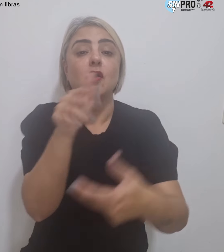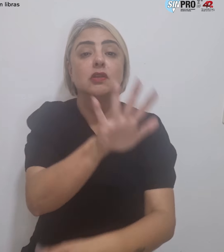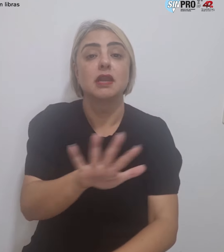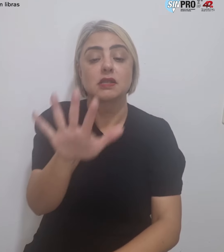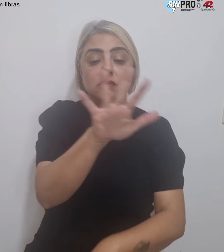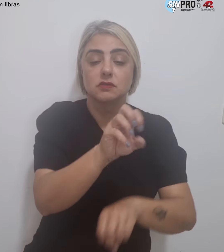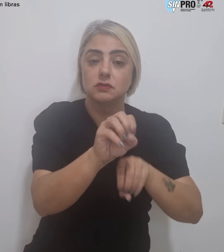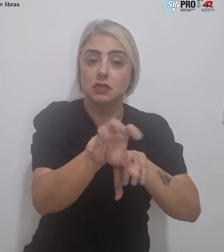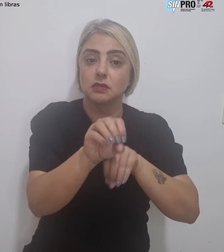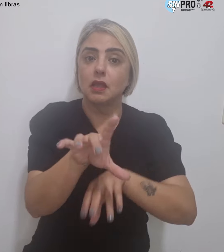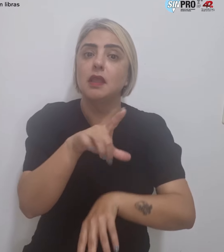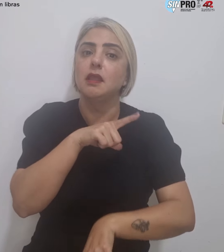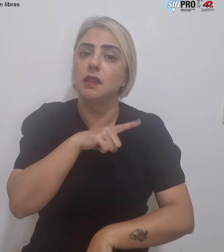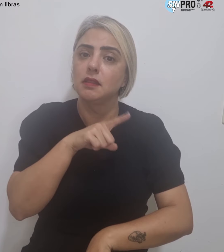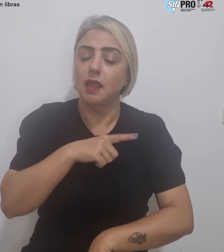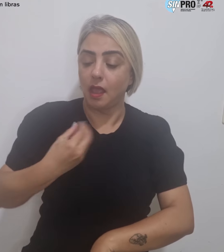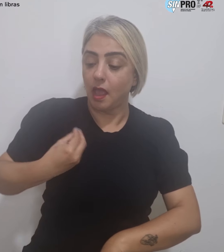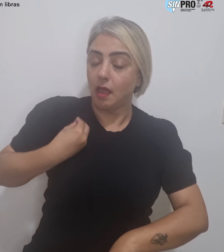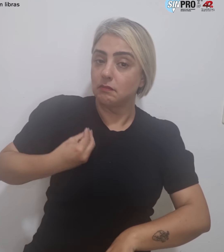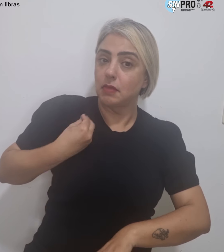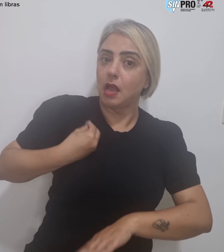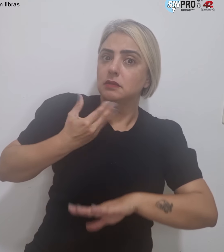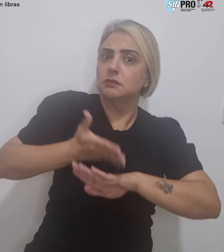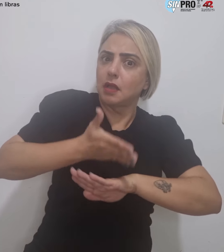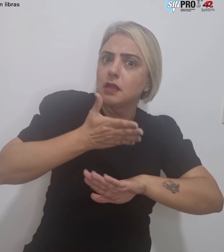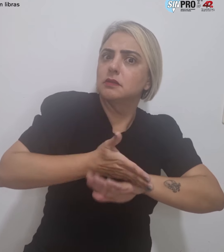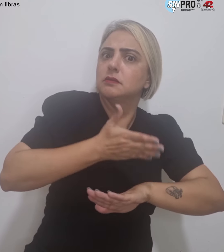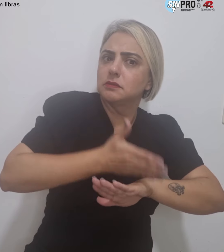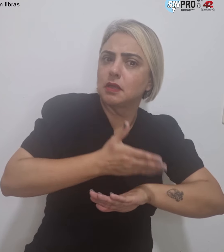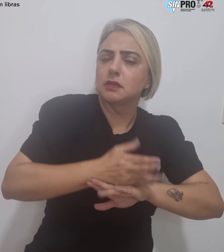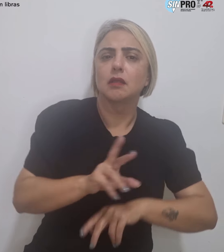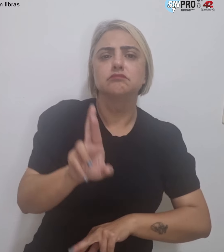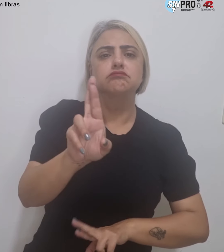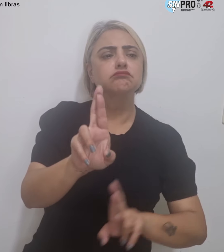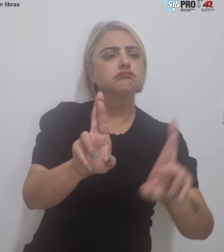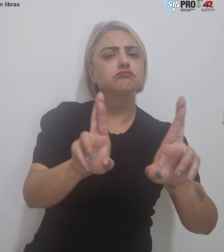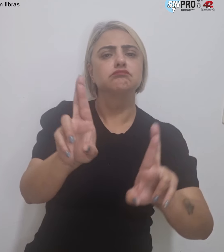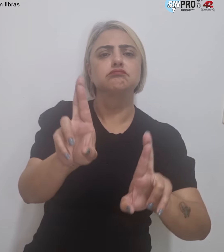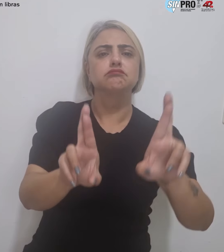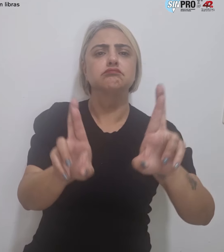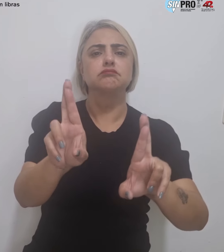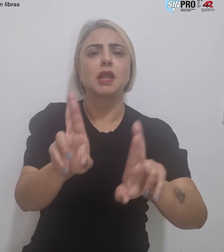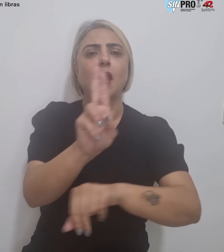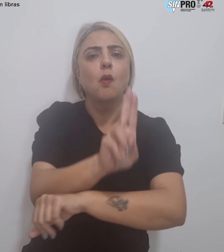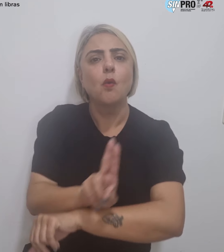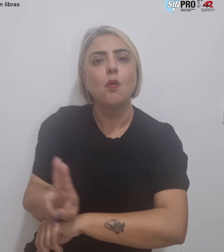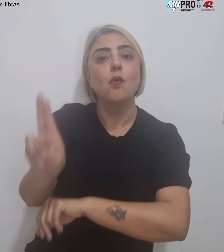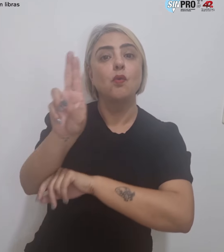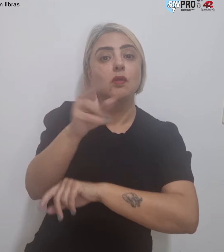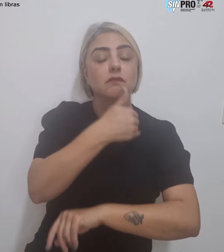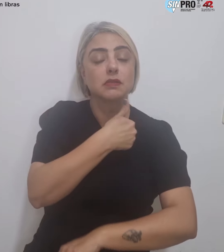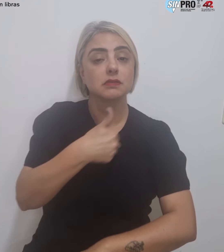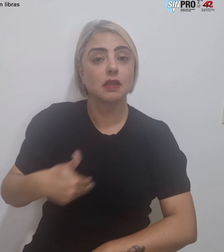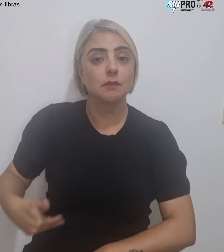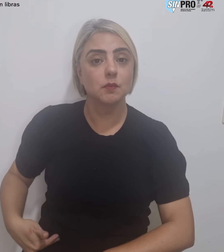e ter a participação ativa dos representantes das universidades públicas, dos